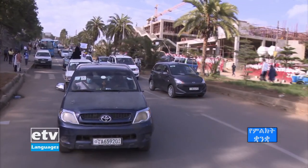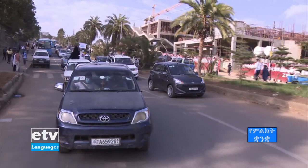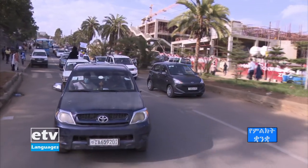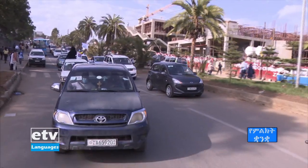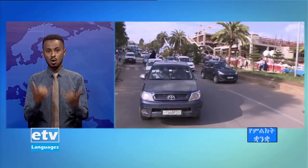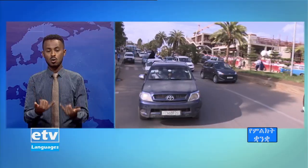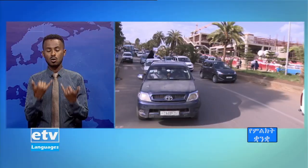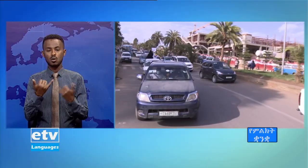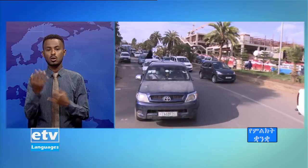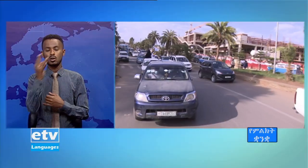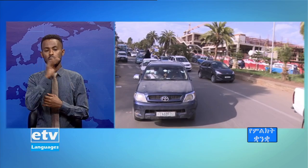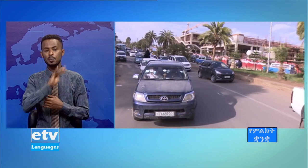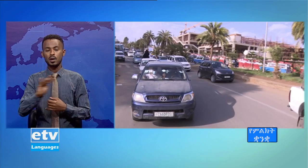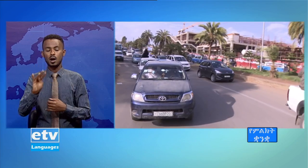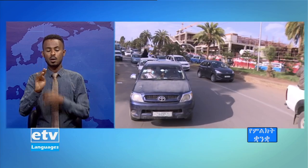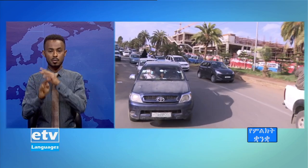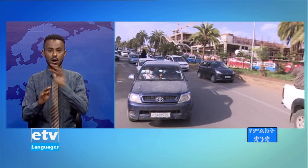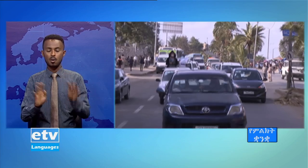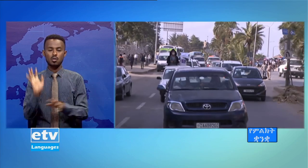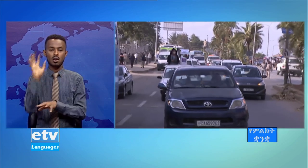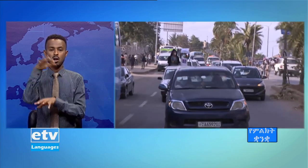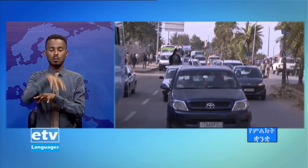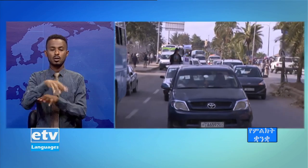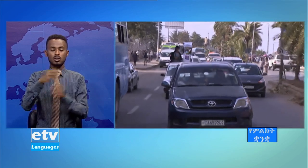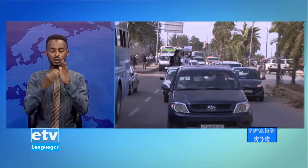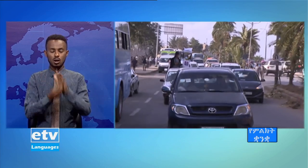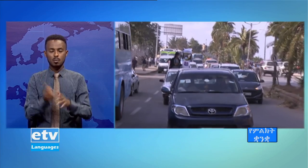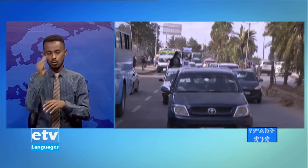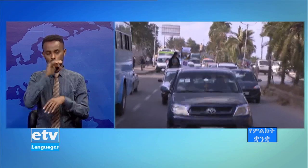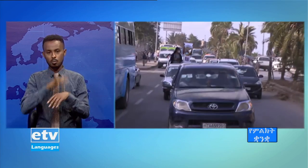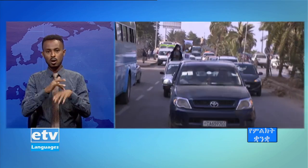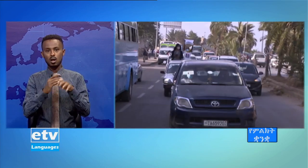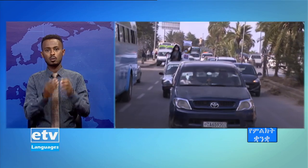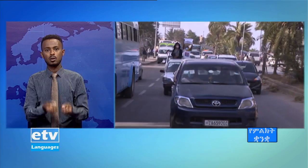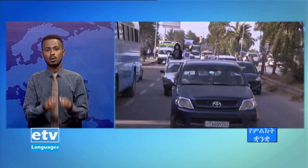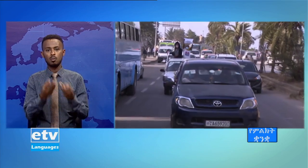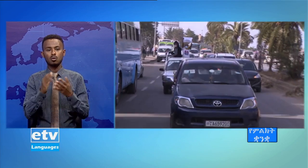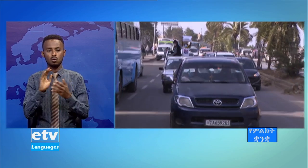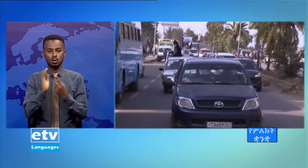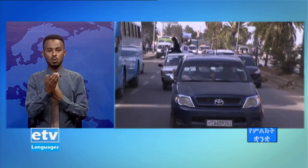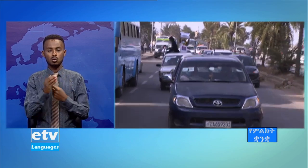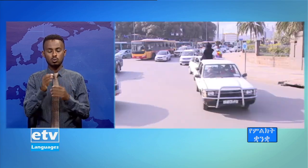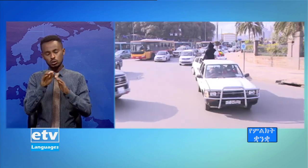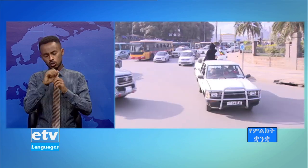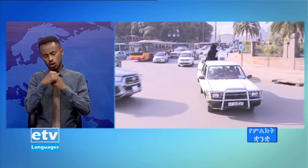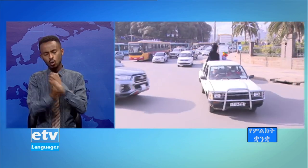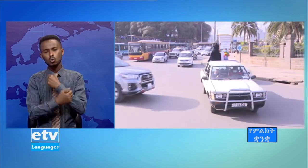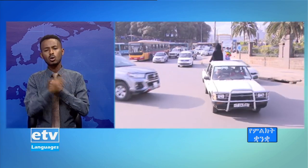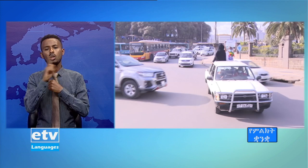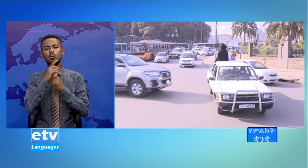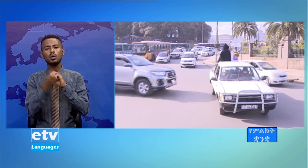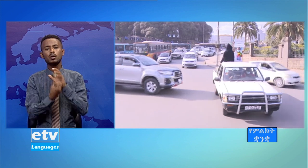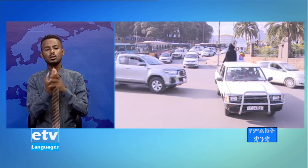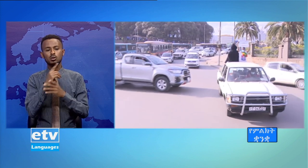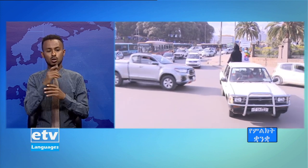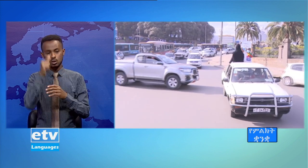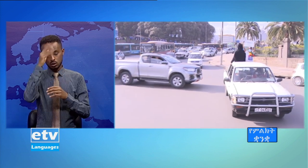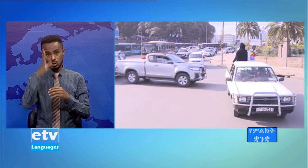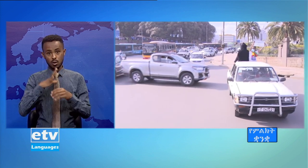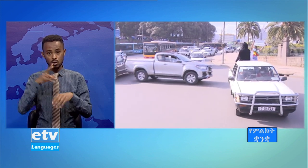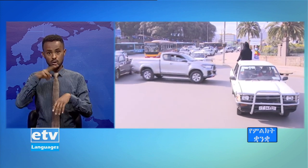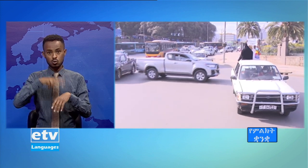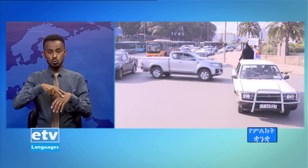አሁናዊ የምዕራባውያን ጣልቃ ገብነትና ጫና በኢትዮጵያ ላይ የበርታበት አዝማሚያ ስር መሰረቱ ከምን የመነጨ ይሆን? የሰብአዊነት